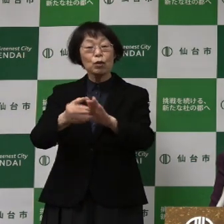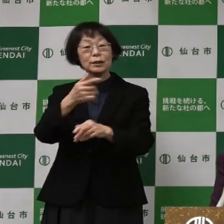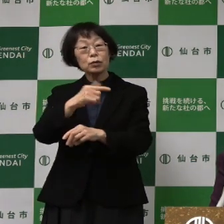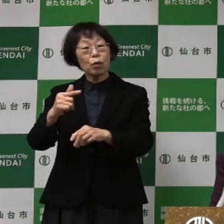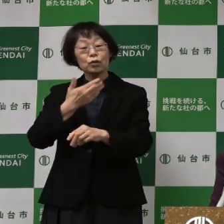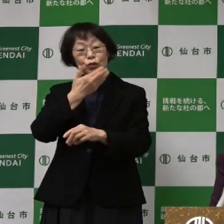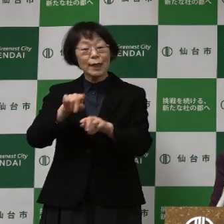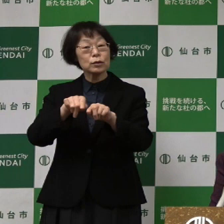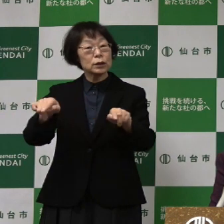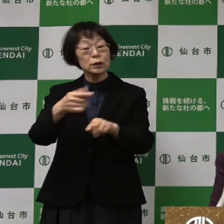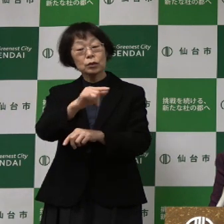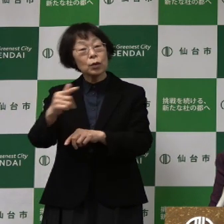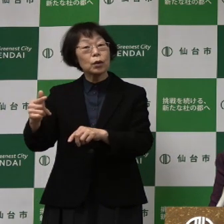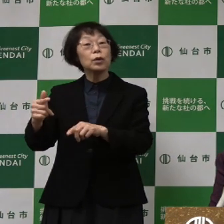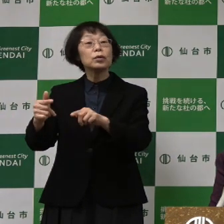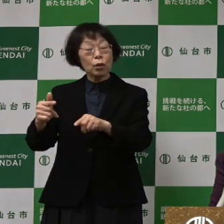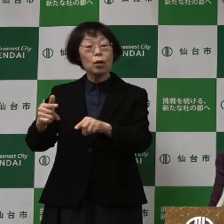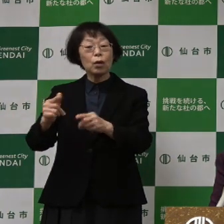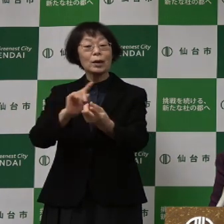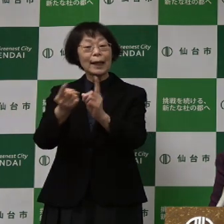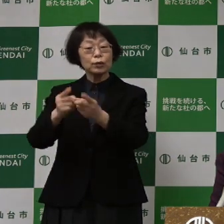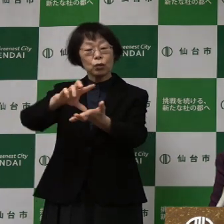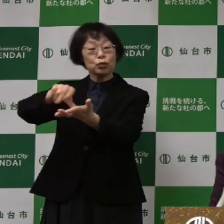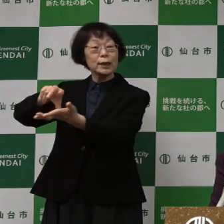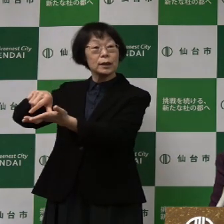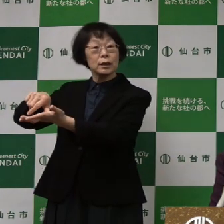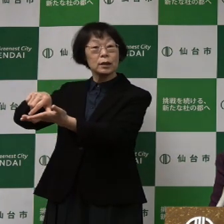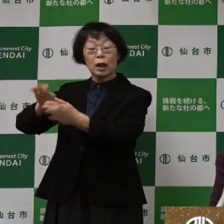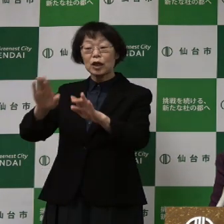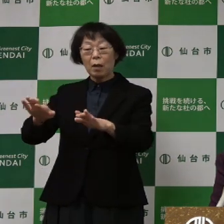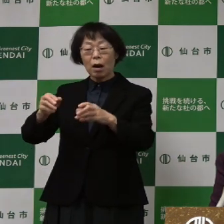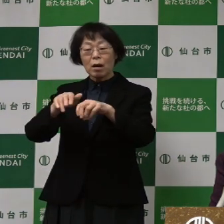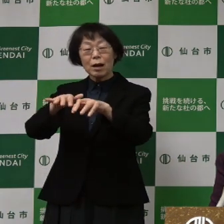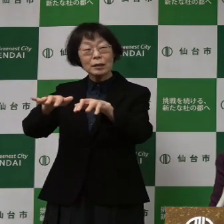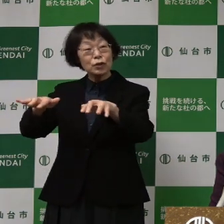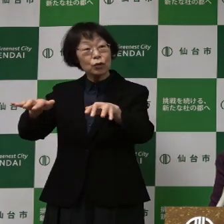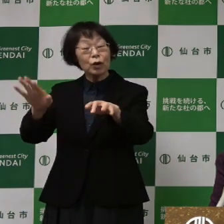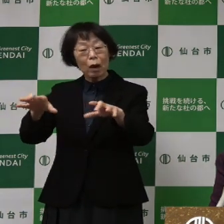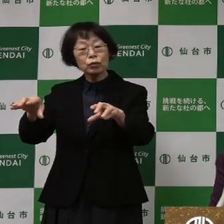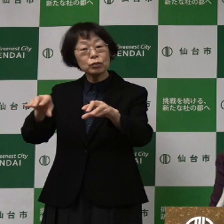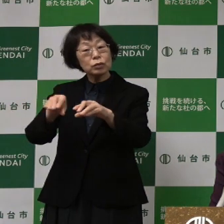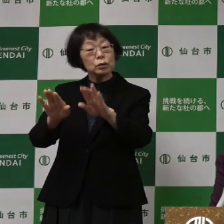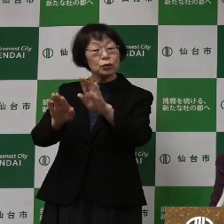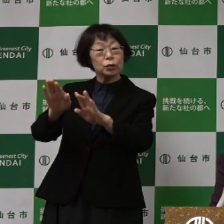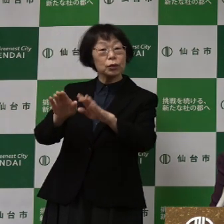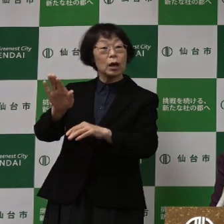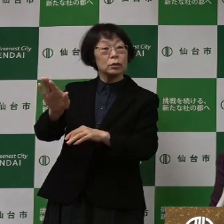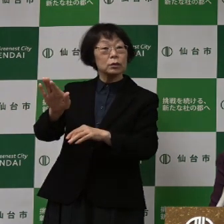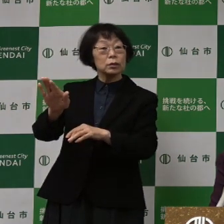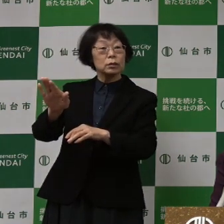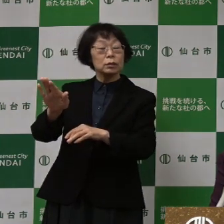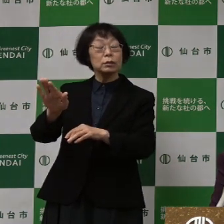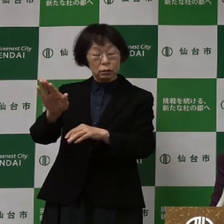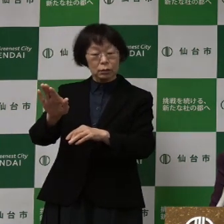置等の対象区域でも今感染状況が徐々に下がってきているということを鑑みます